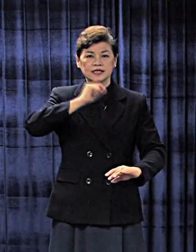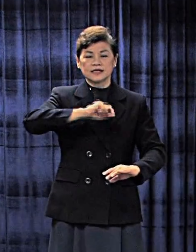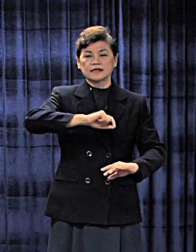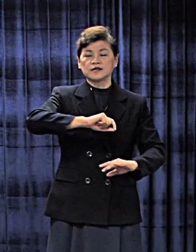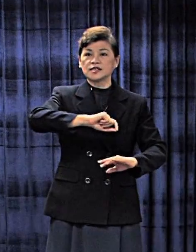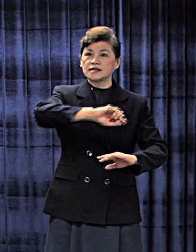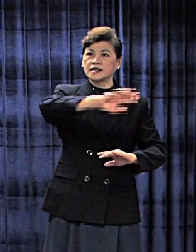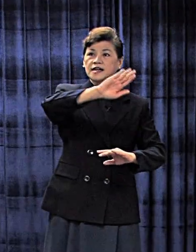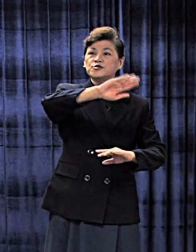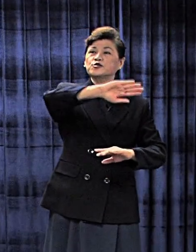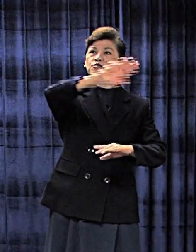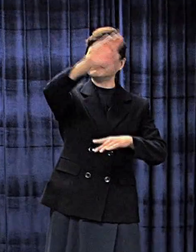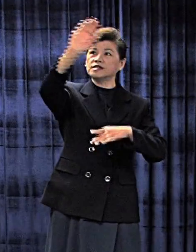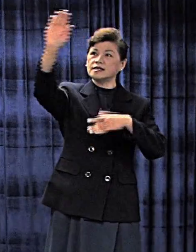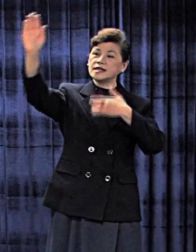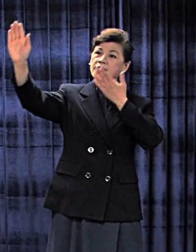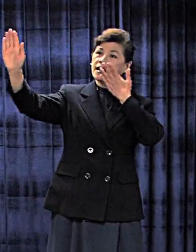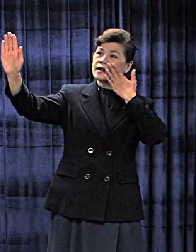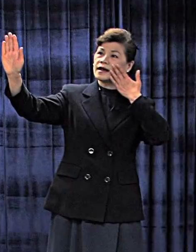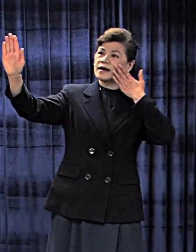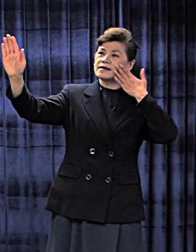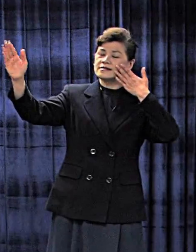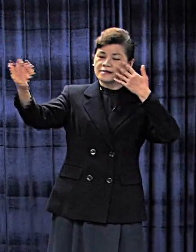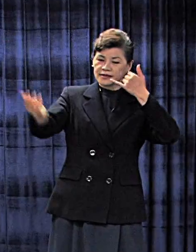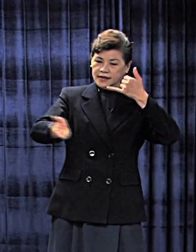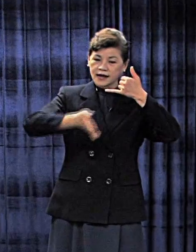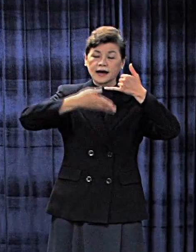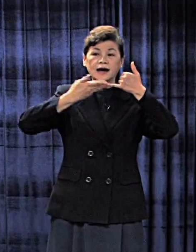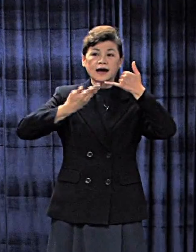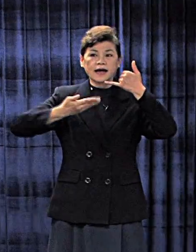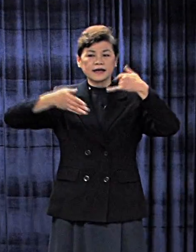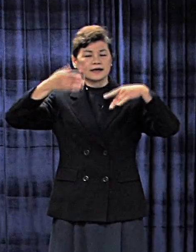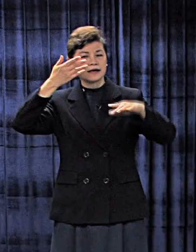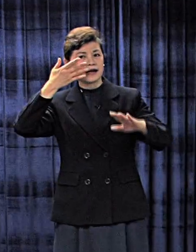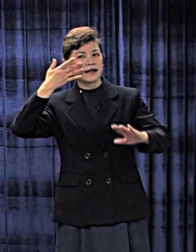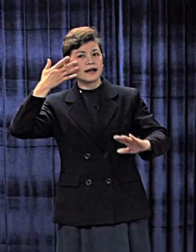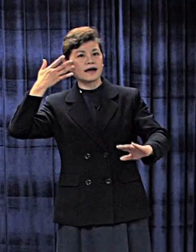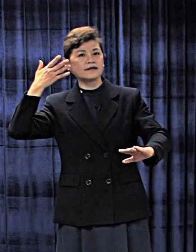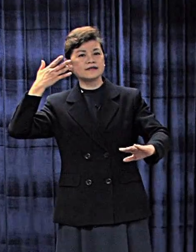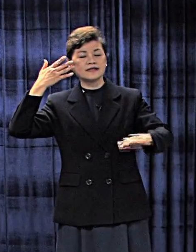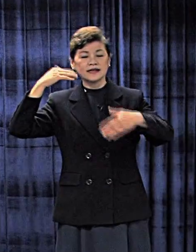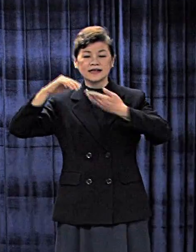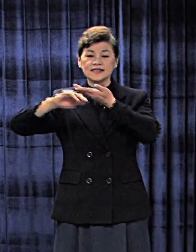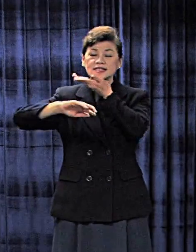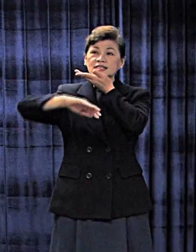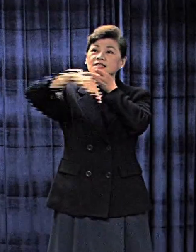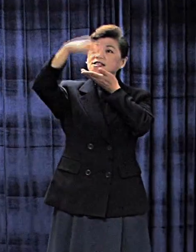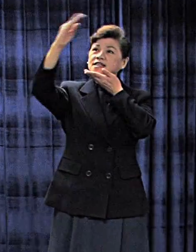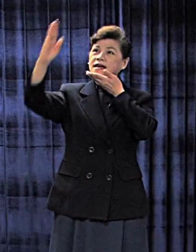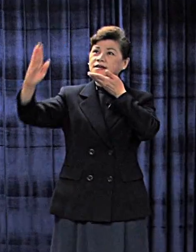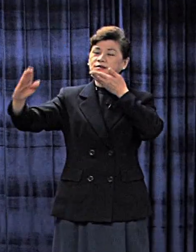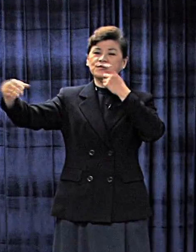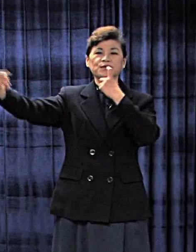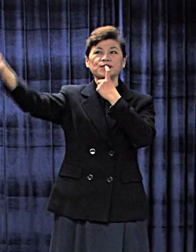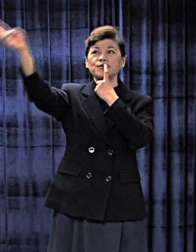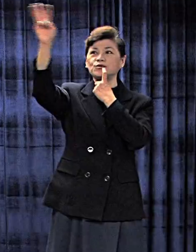那再下来就重复的，天蓝蓝，海蓝蓝，青山绿